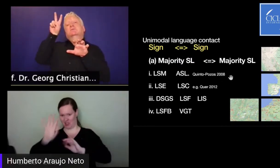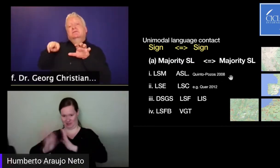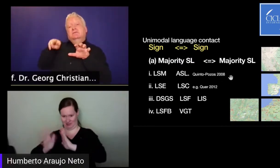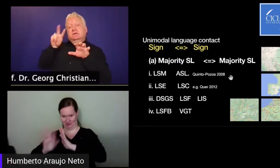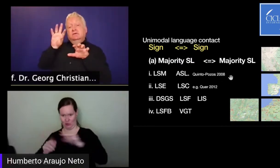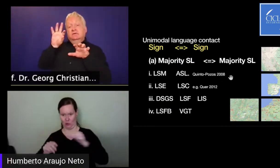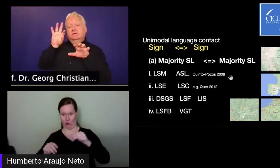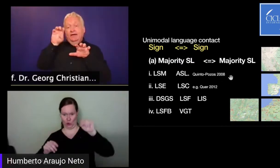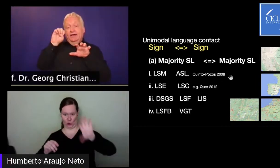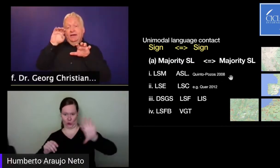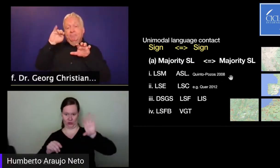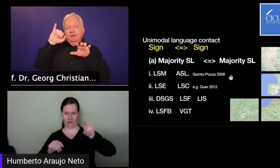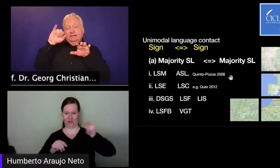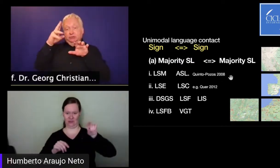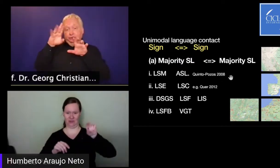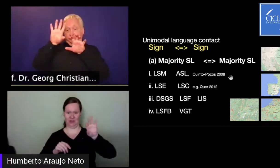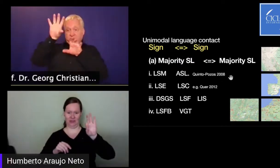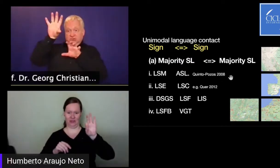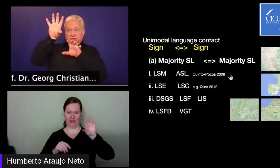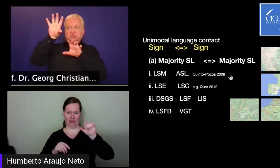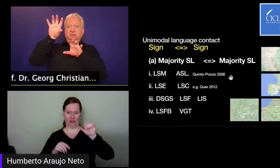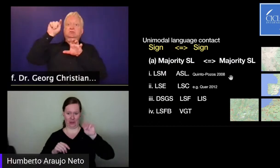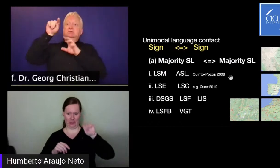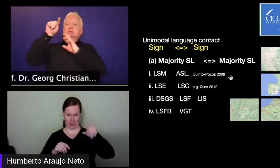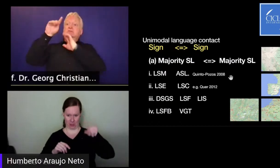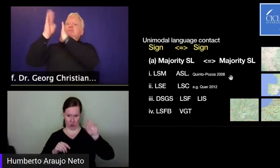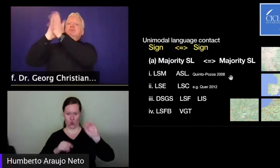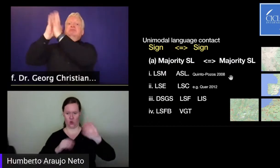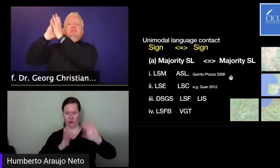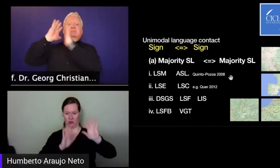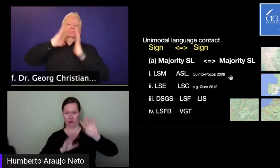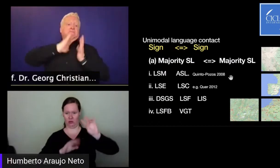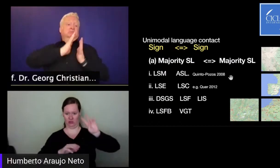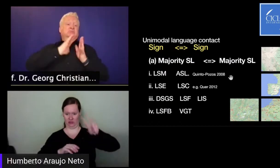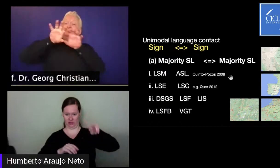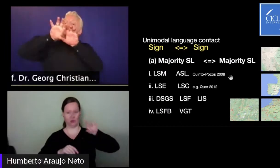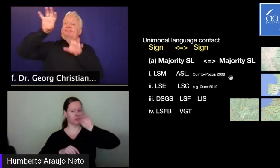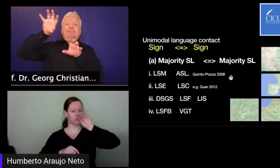Então, você está vendo aí no mapa